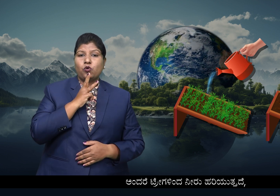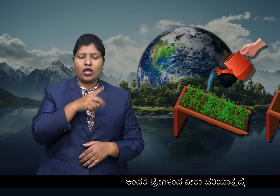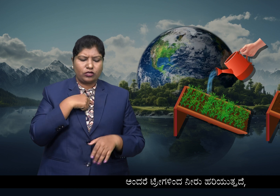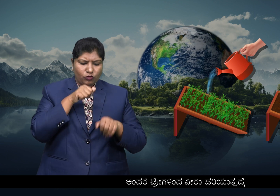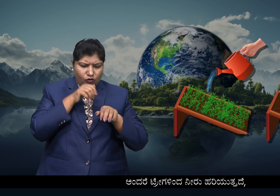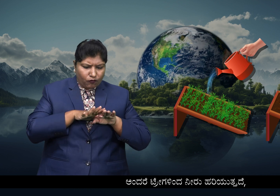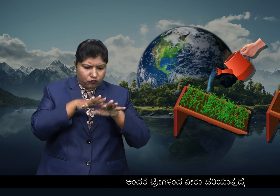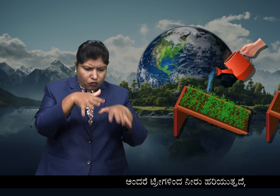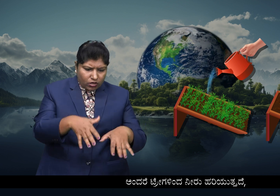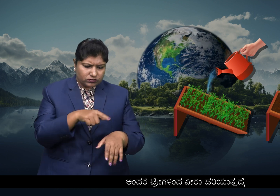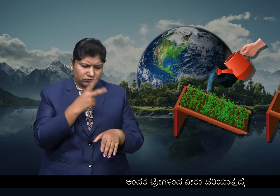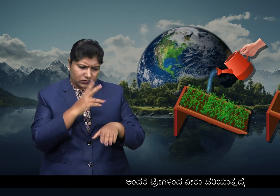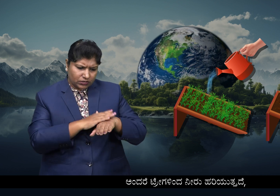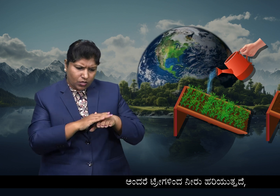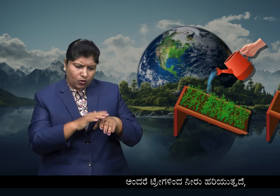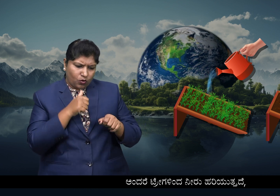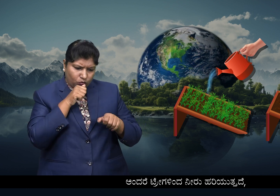ಹರಿಯುತ್ತದೆ.